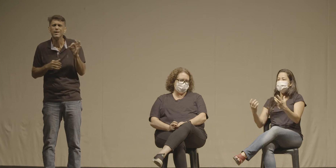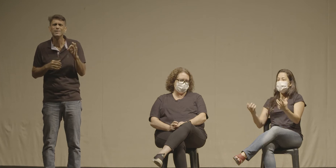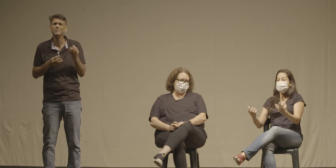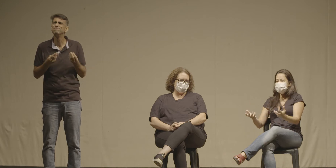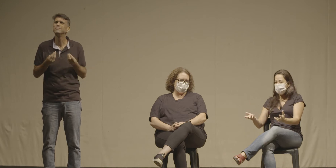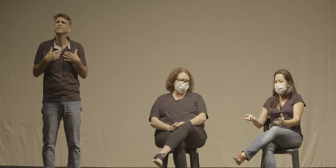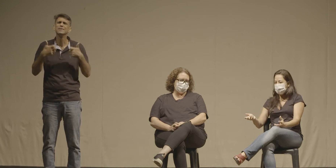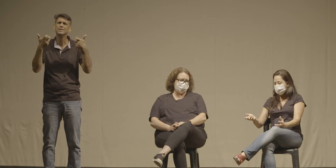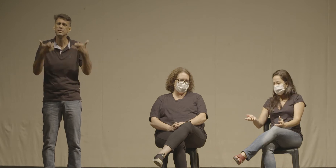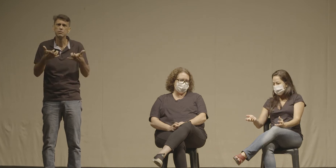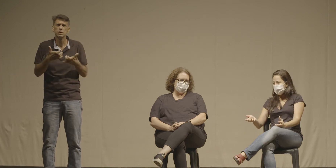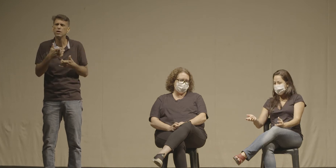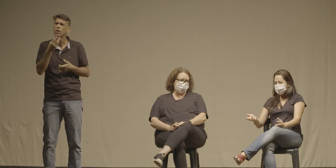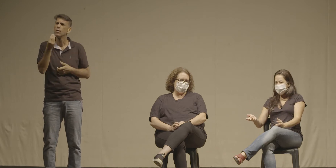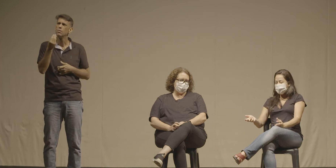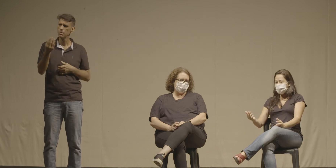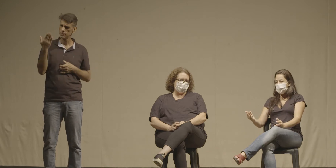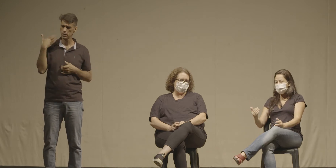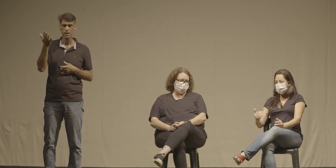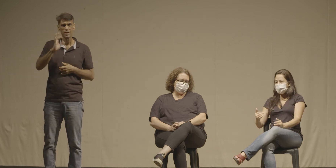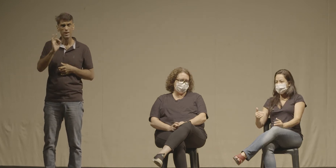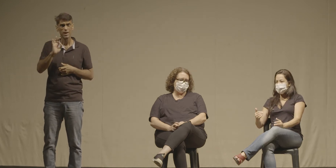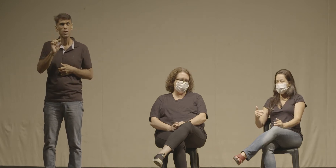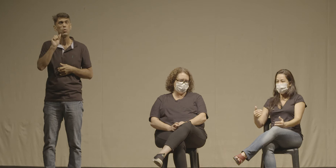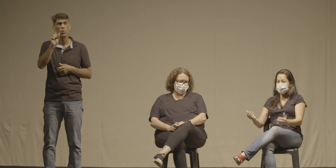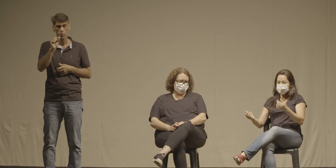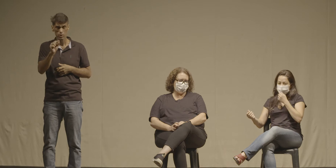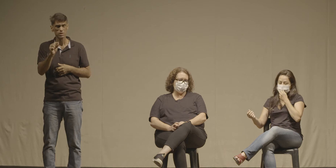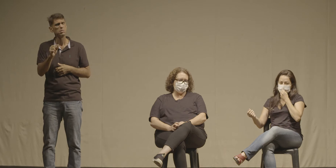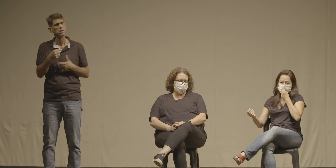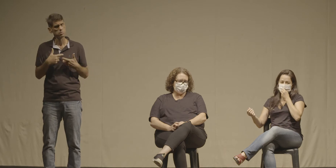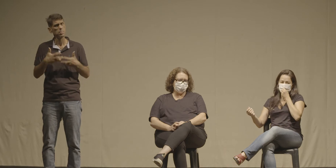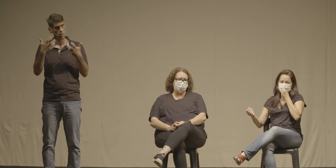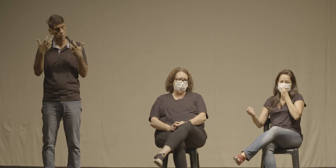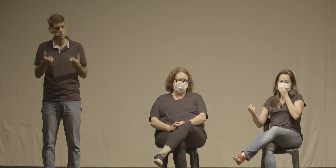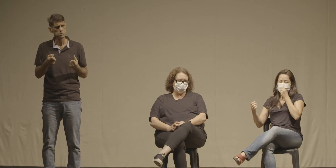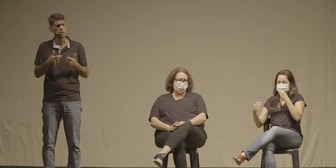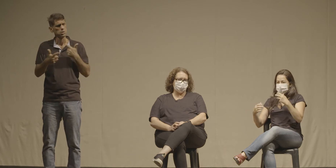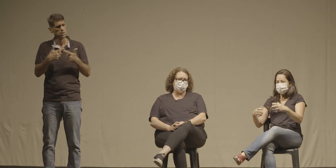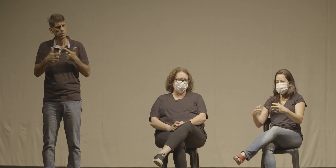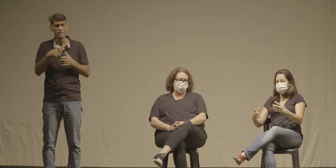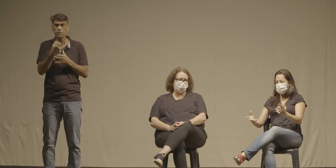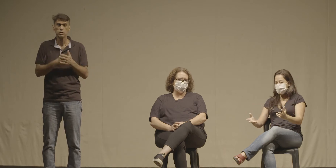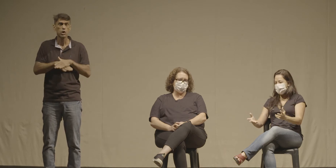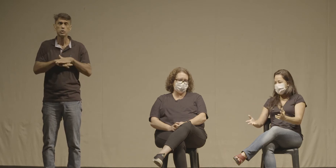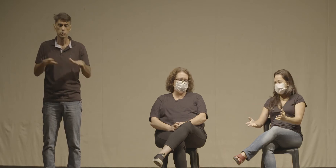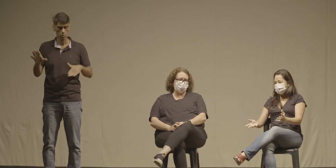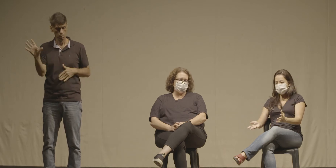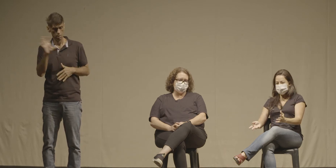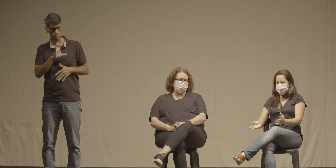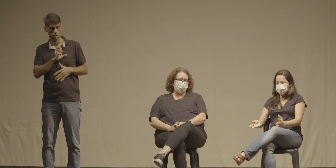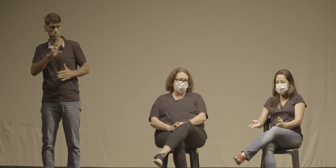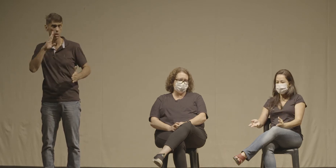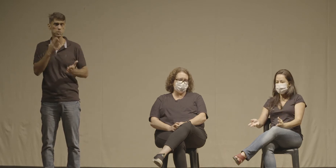sei dizer, é tão surreal a gente pensar que alguém possa ter se colocado nessa situação apenas por amar e